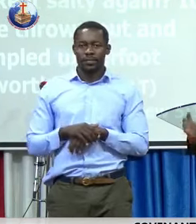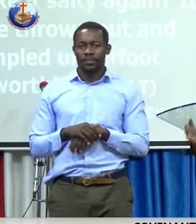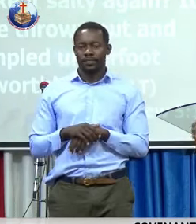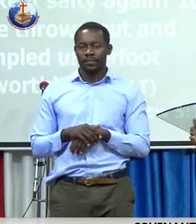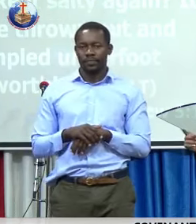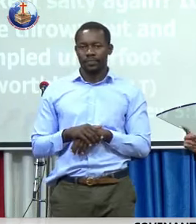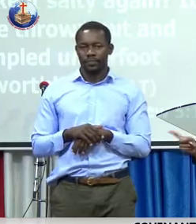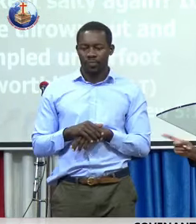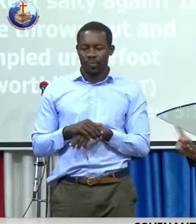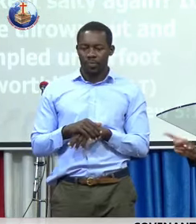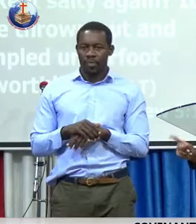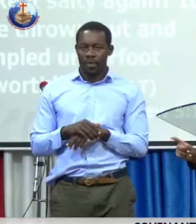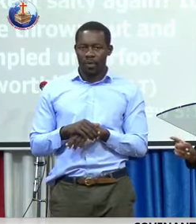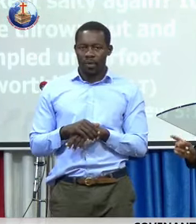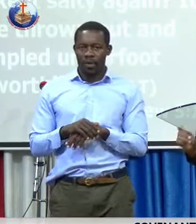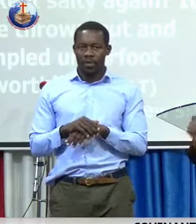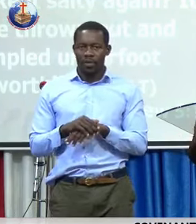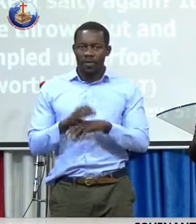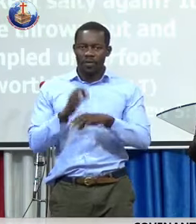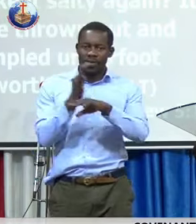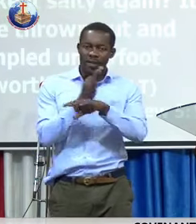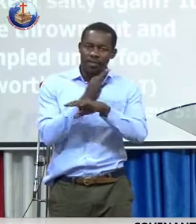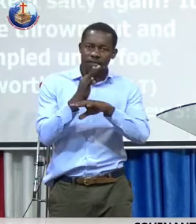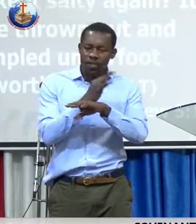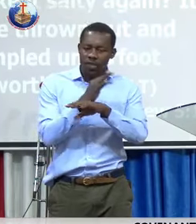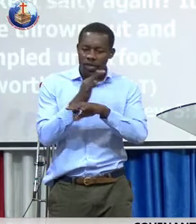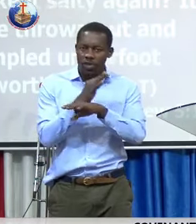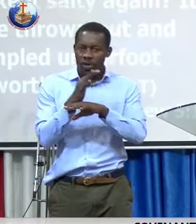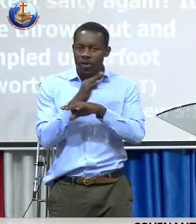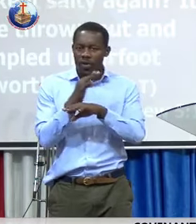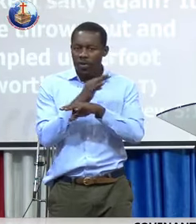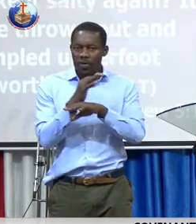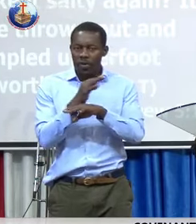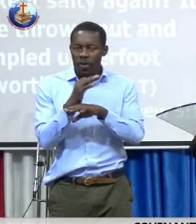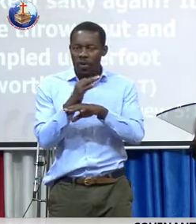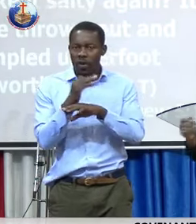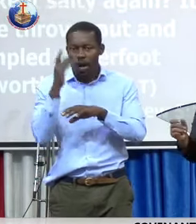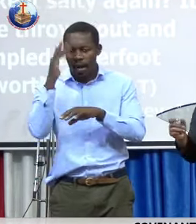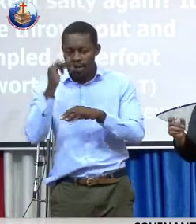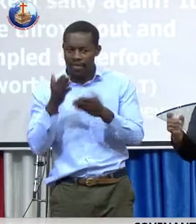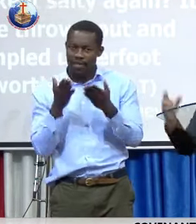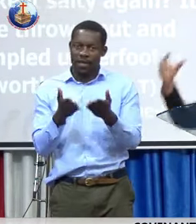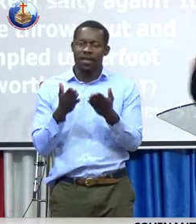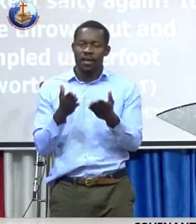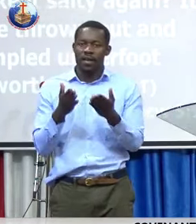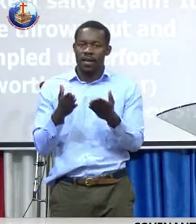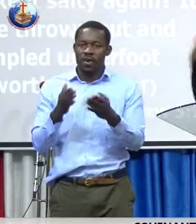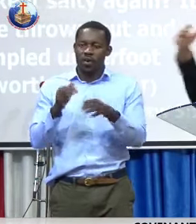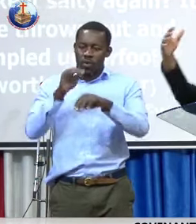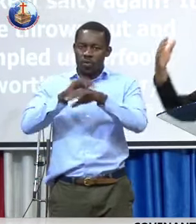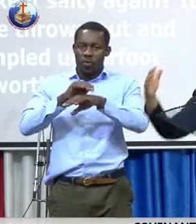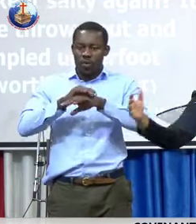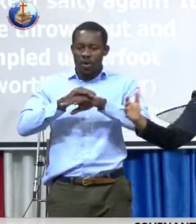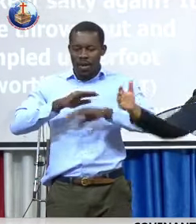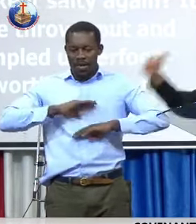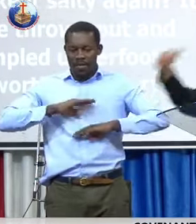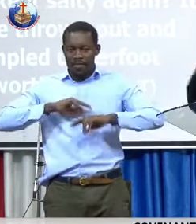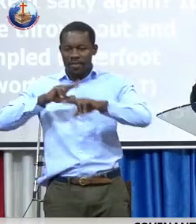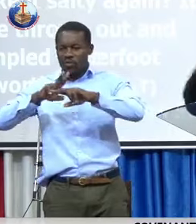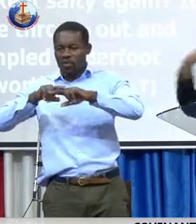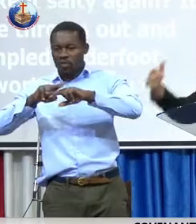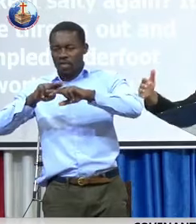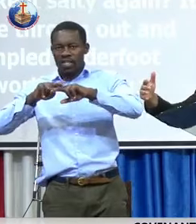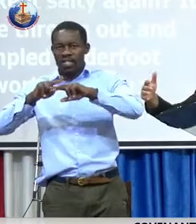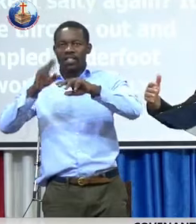being present and not by being absent. Tunatenda kazi kwa kuwepo na sio kwa kutokuwepo. So we are not good enough being salt in this container